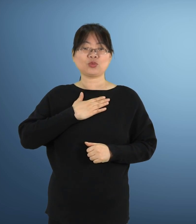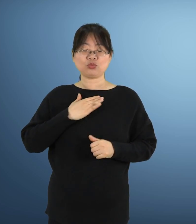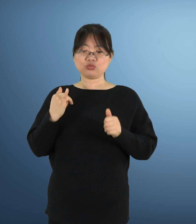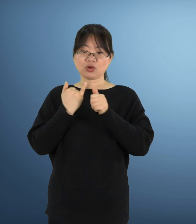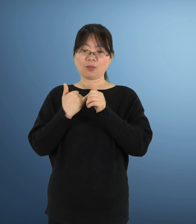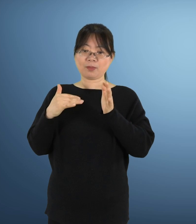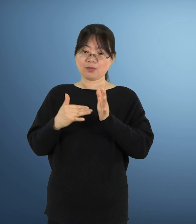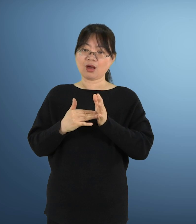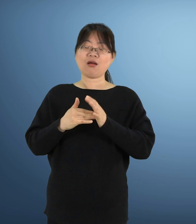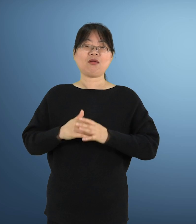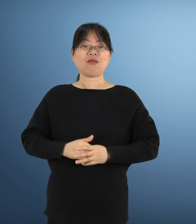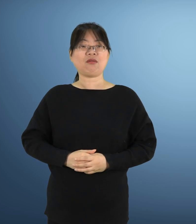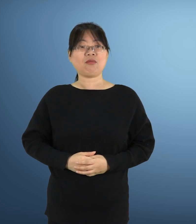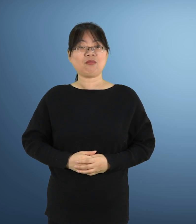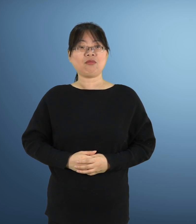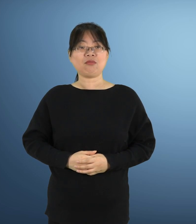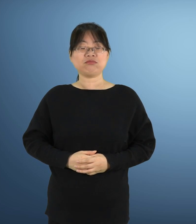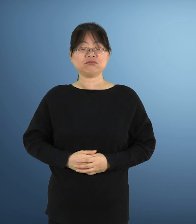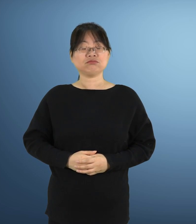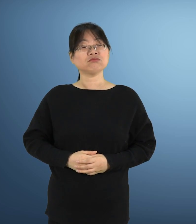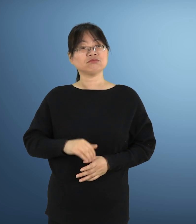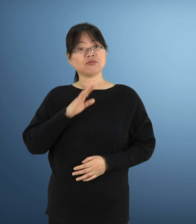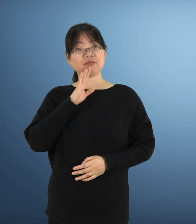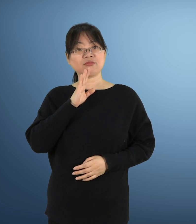갔어요. 틀림없이 갔어요.